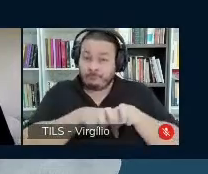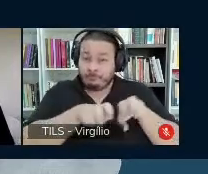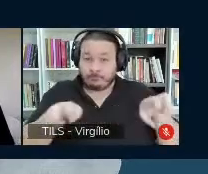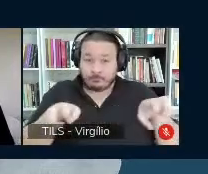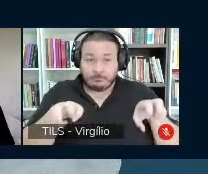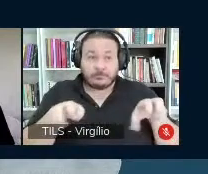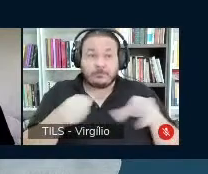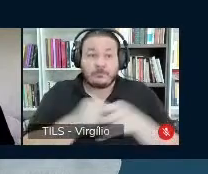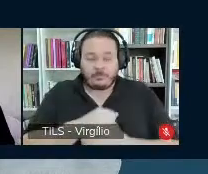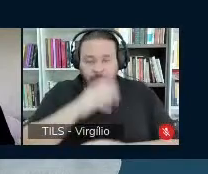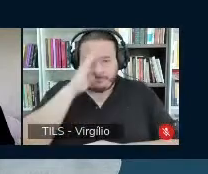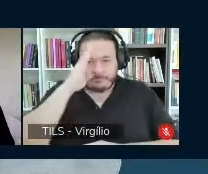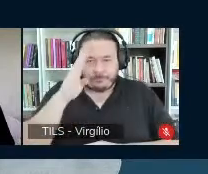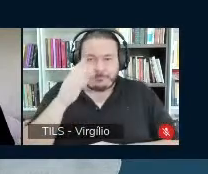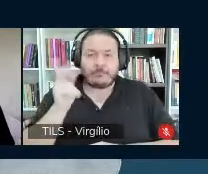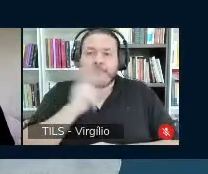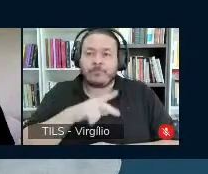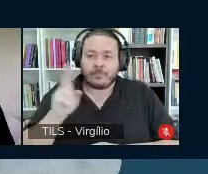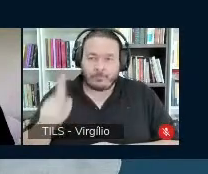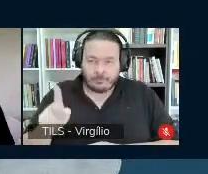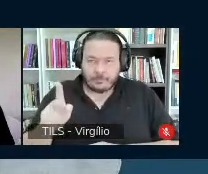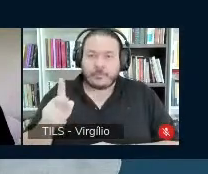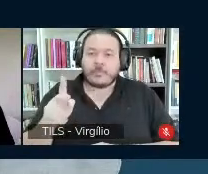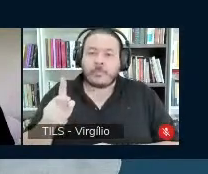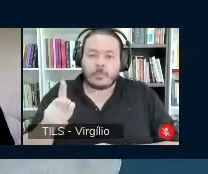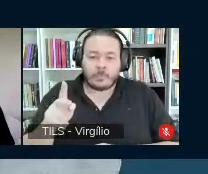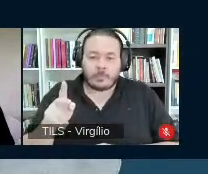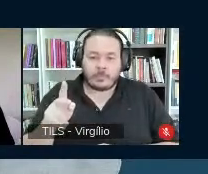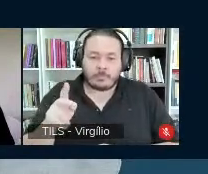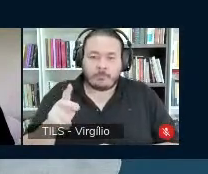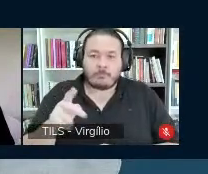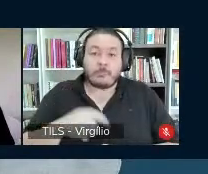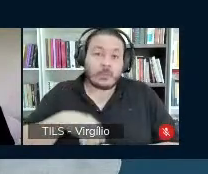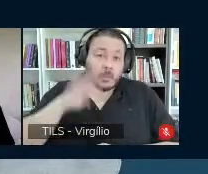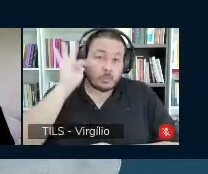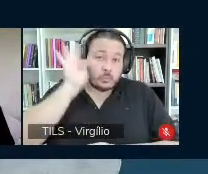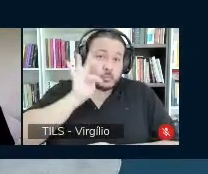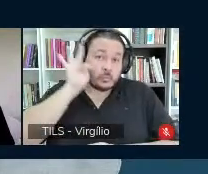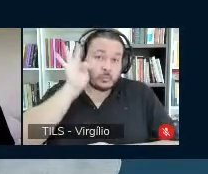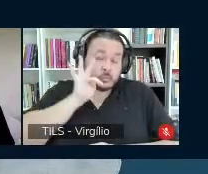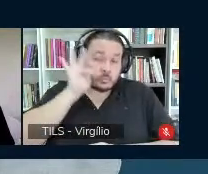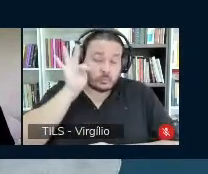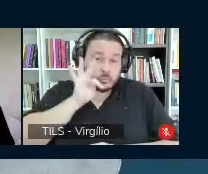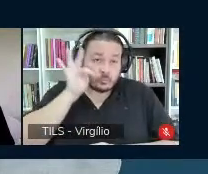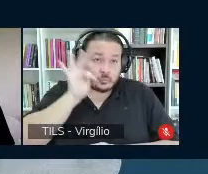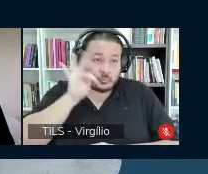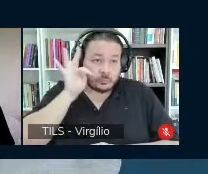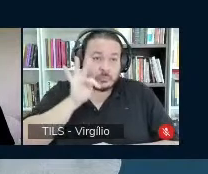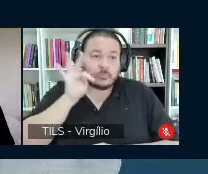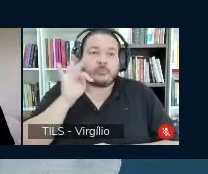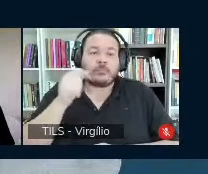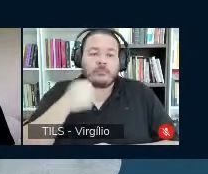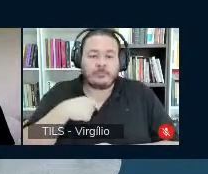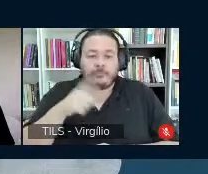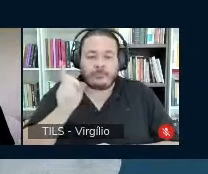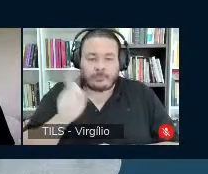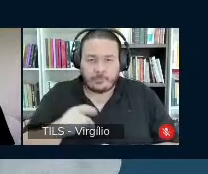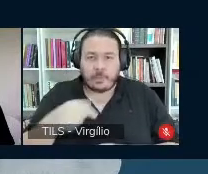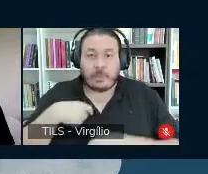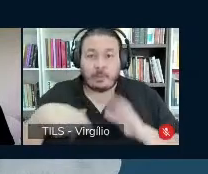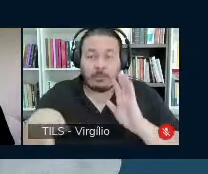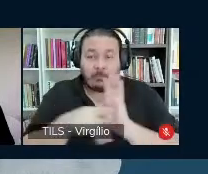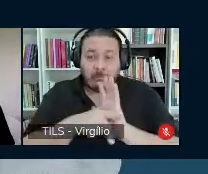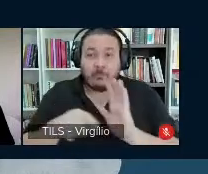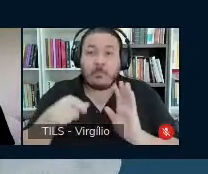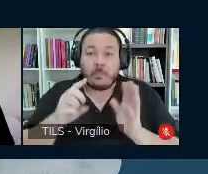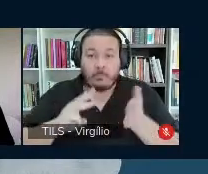também, principalmente, da professora doutora Patrícia Tucci dos Santos, que é membro efetivo